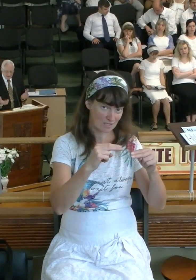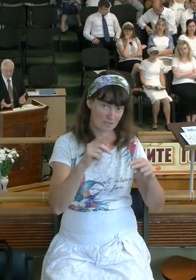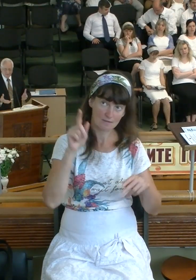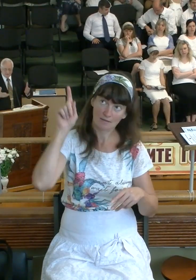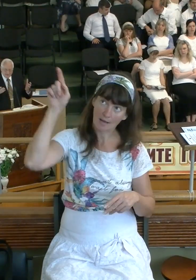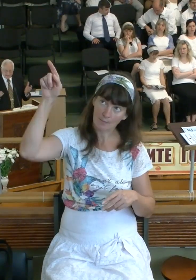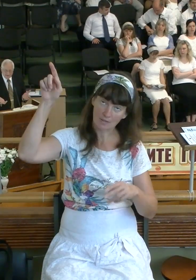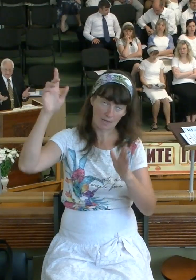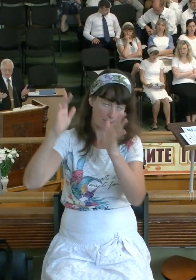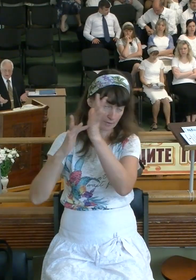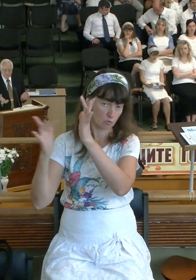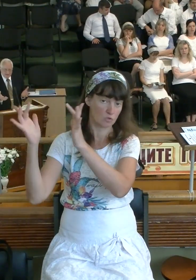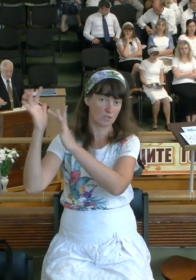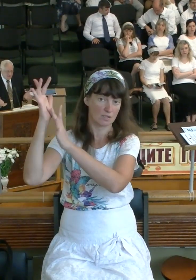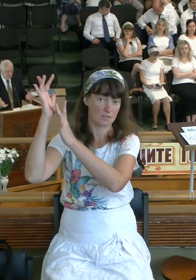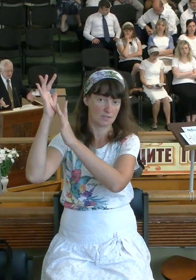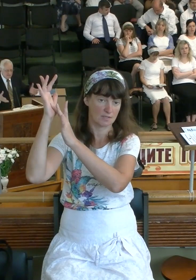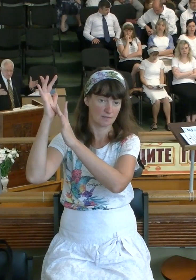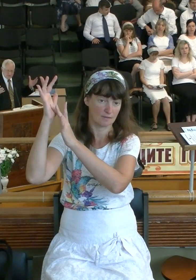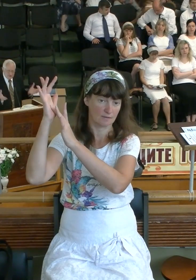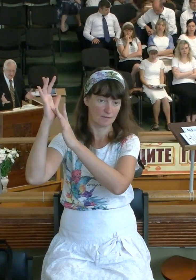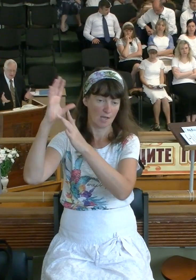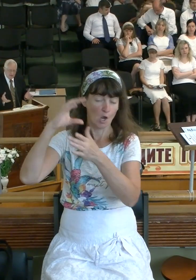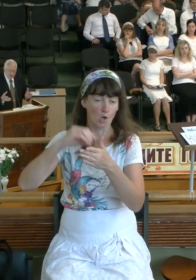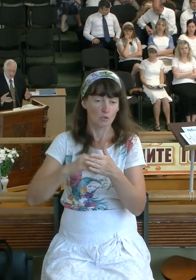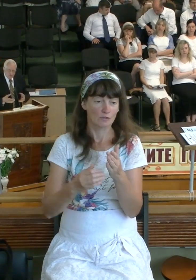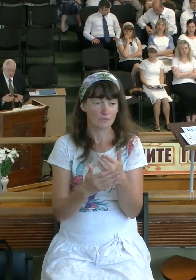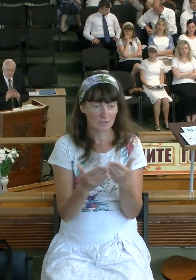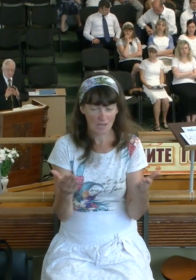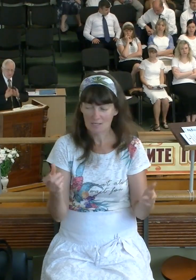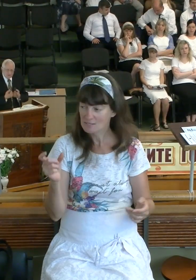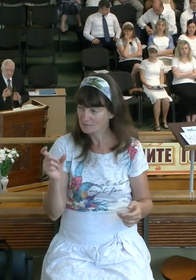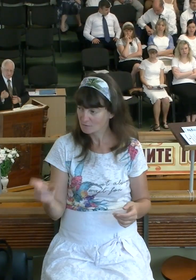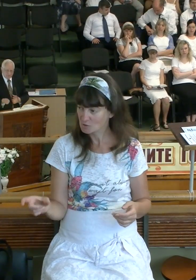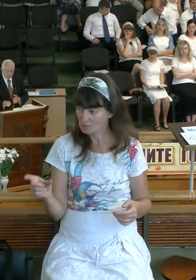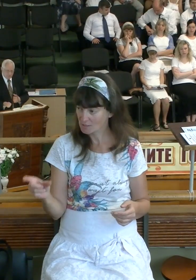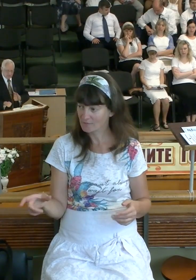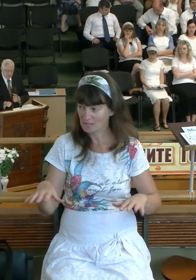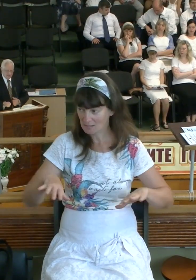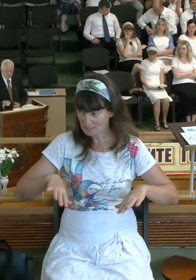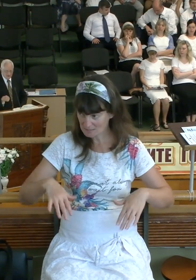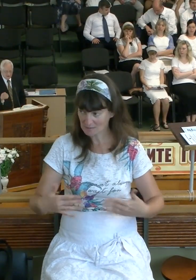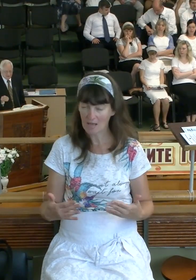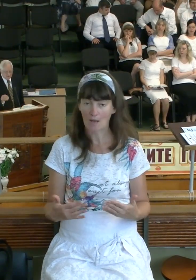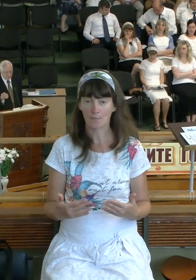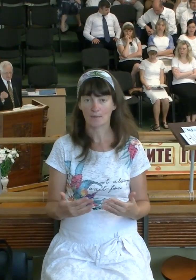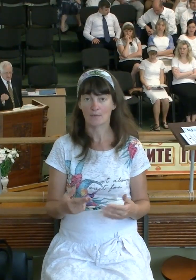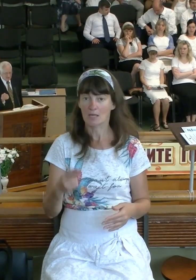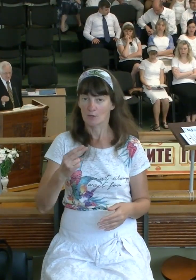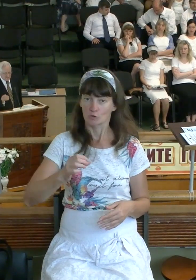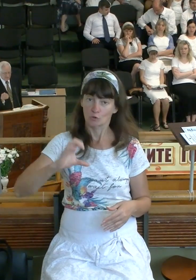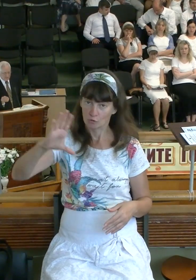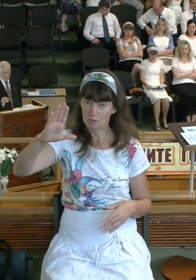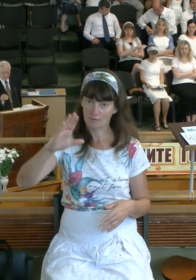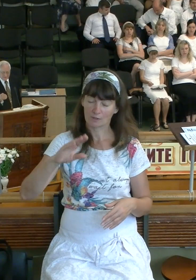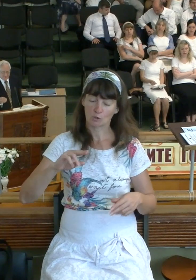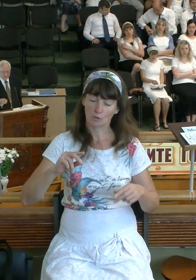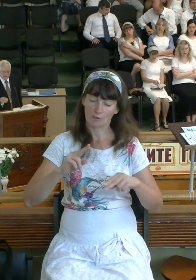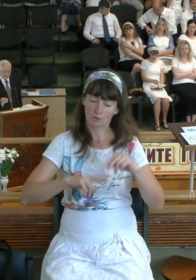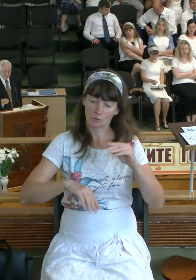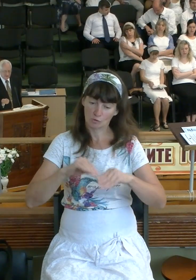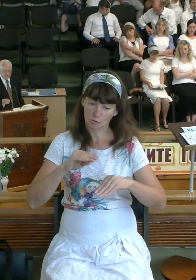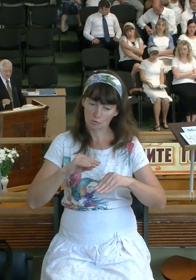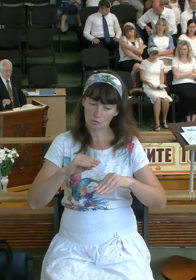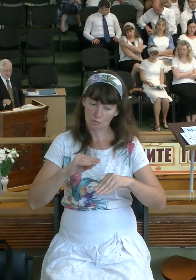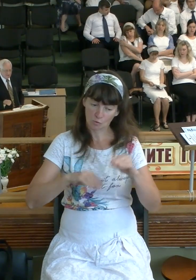В нас, вот таких, какие мы есть, какими пришли, Он производит свой плод. Галатам 5, глава